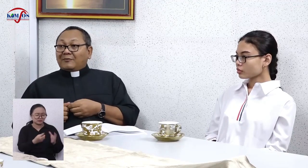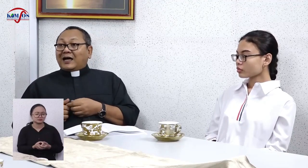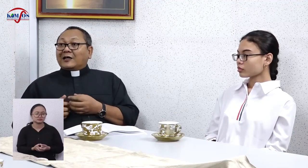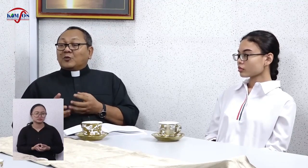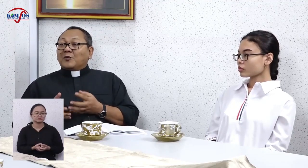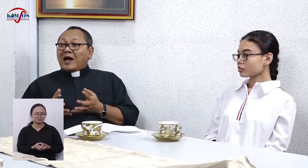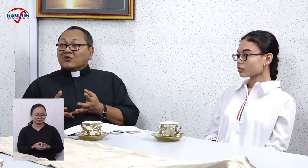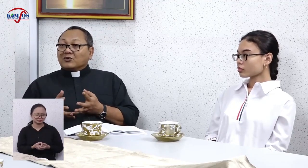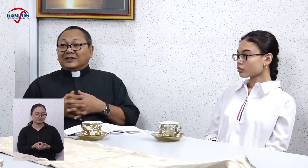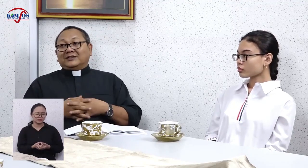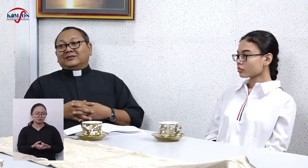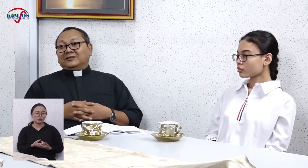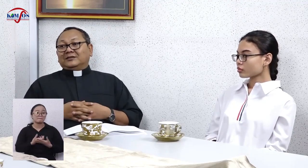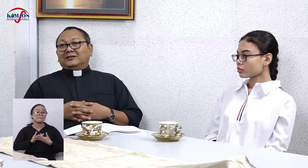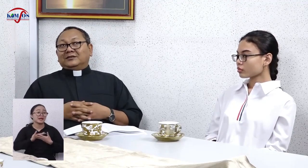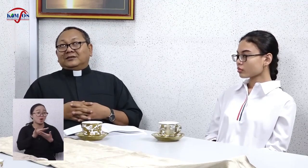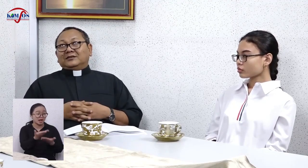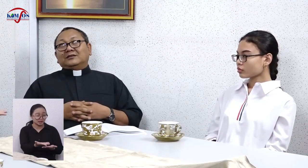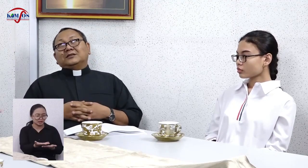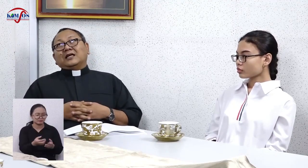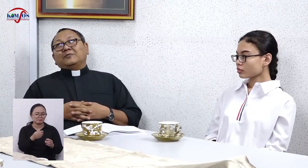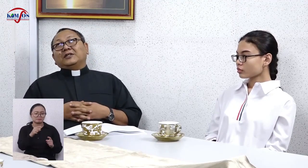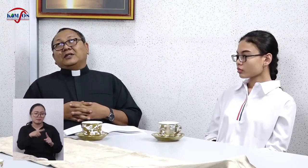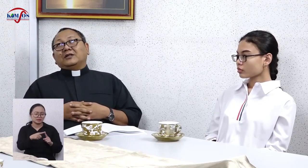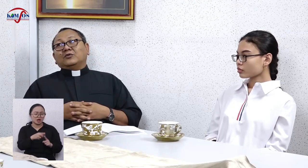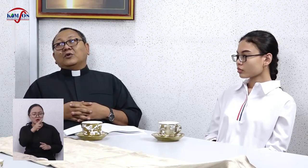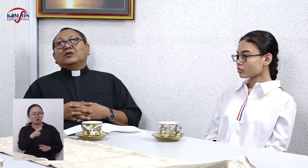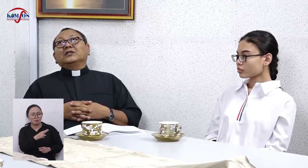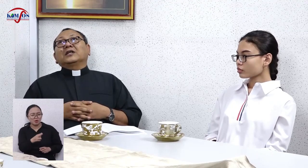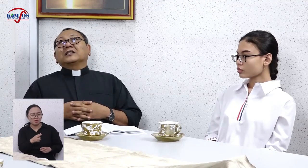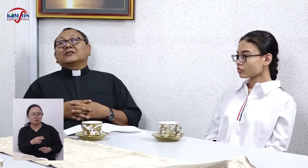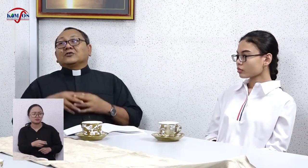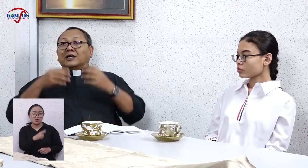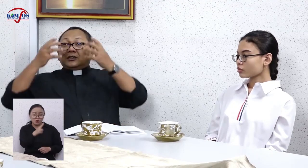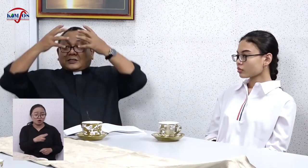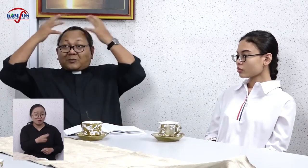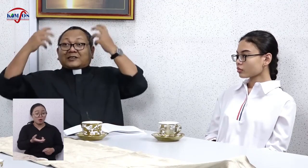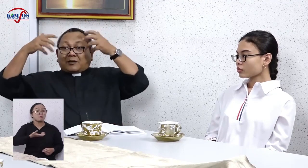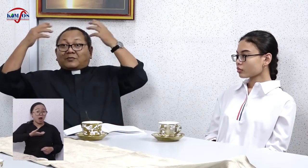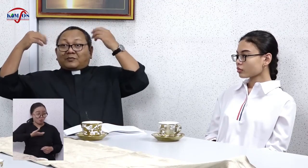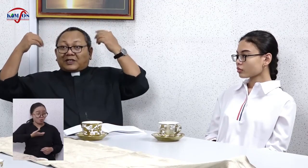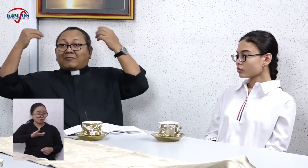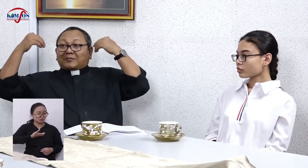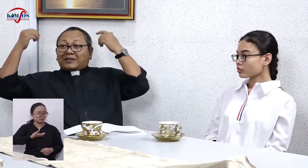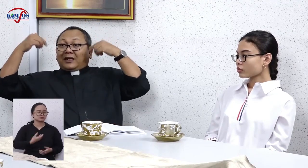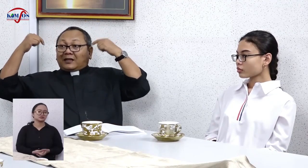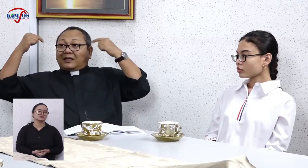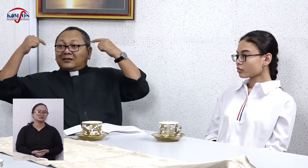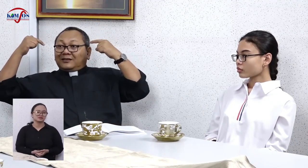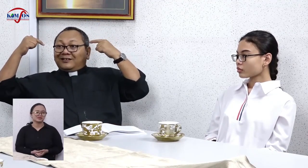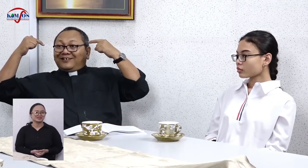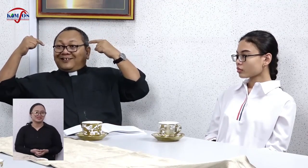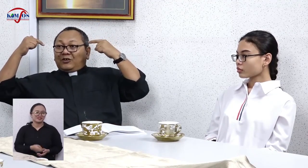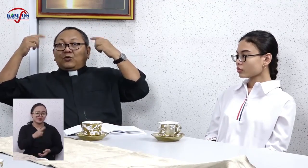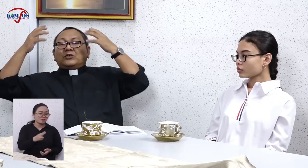apakah Romo mau gitu saya pikir Oh iya saya juga semacam dapat petir